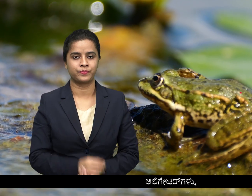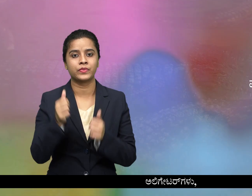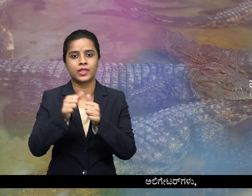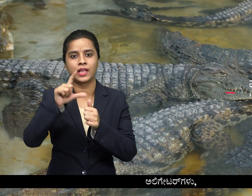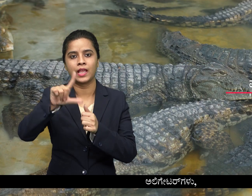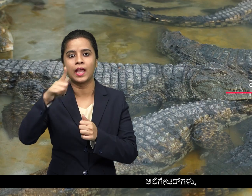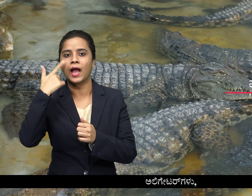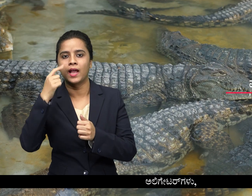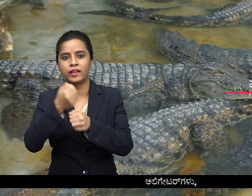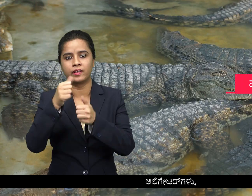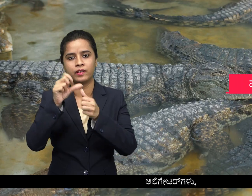ಅಲಿಗೇಟರ್ಗಳು,